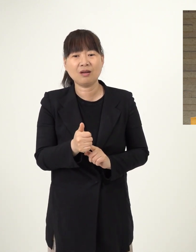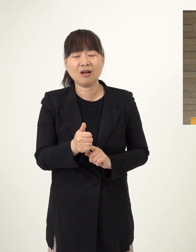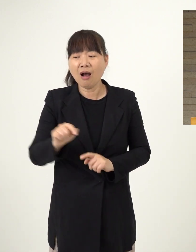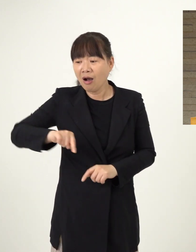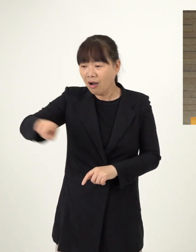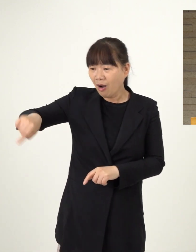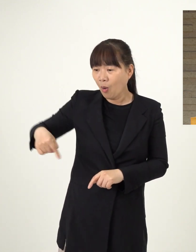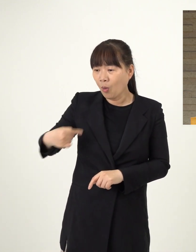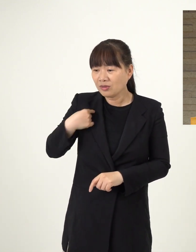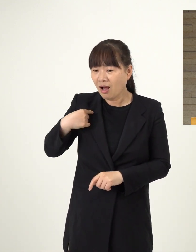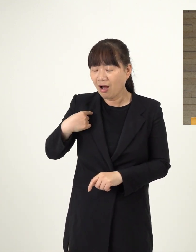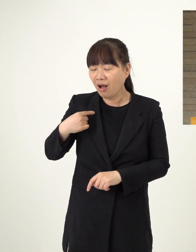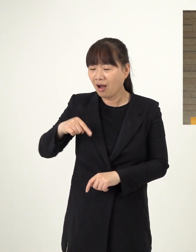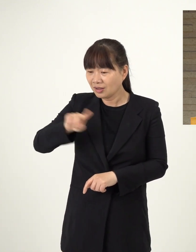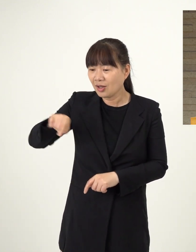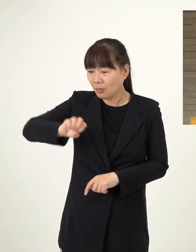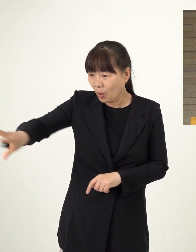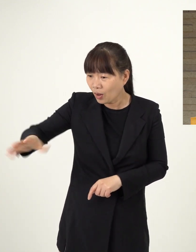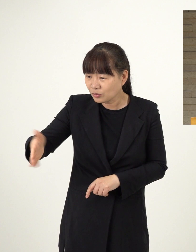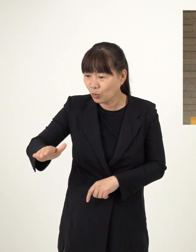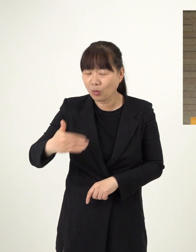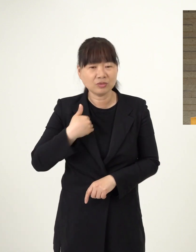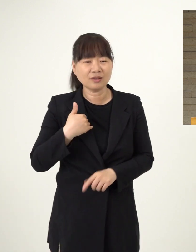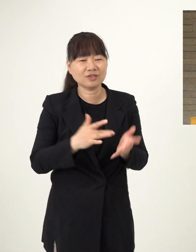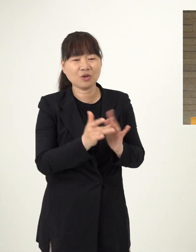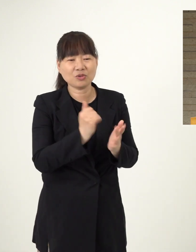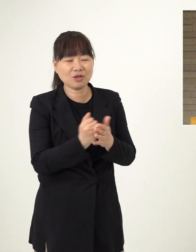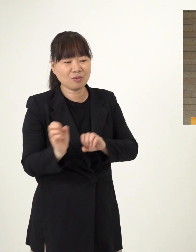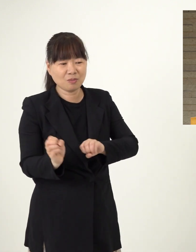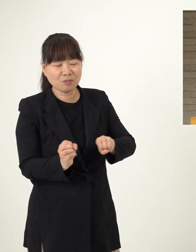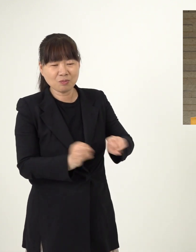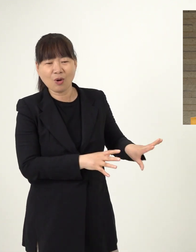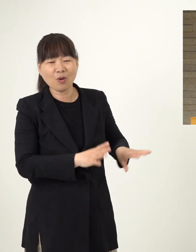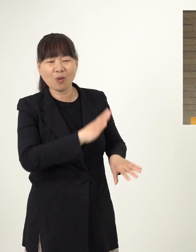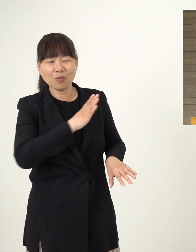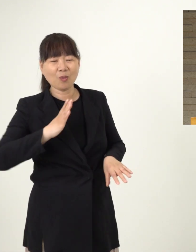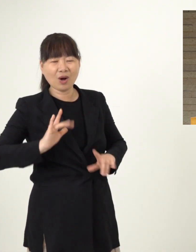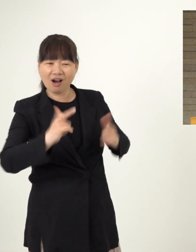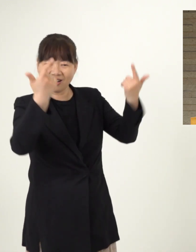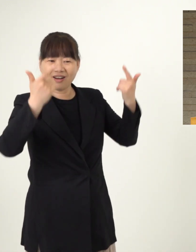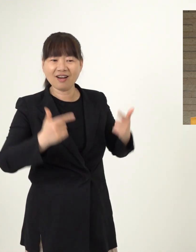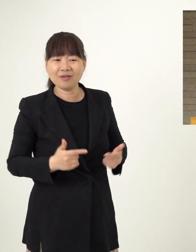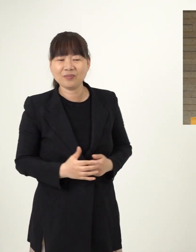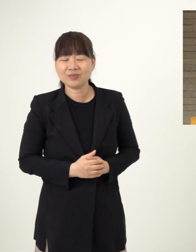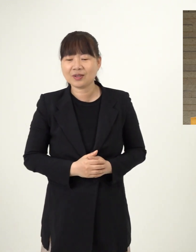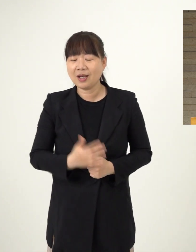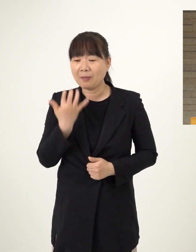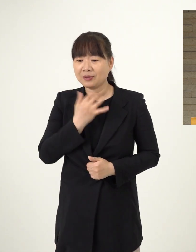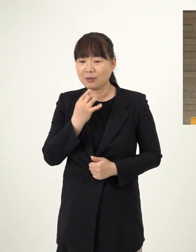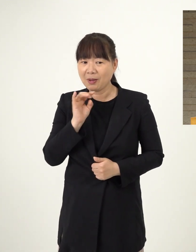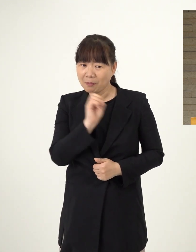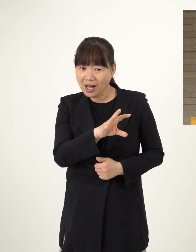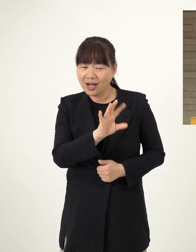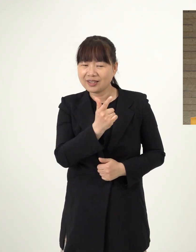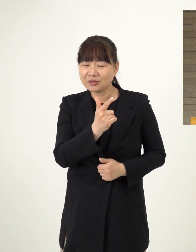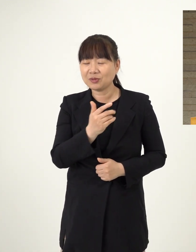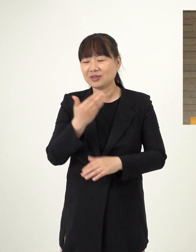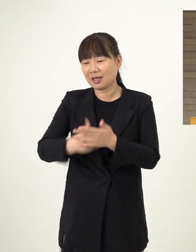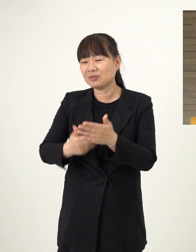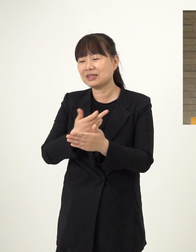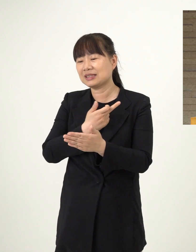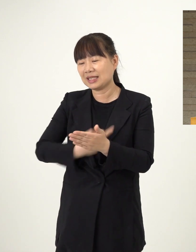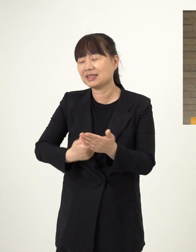얘네들은 다 버릴지라도 저는 아닙니다. 근데 그 얘기를 베드로만 한 게 아니에요. 제자들도 다 똑같이 얘기했어요.